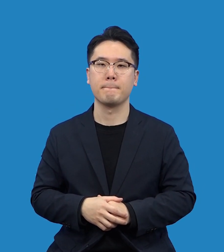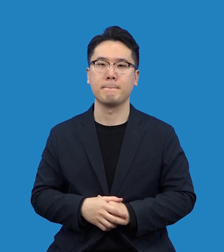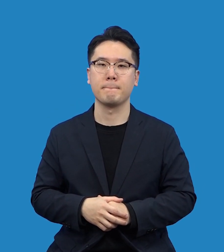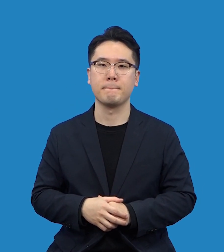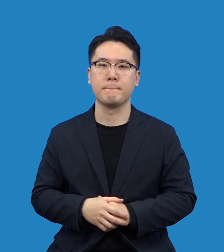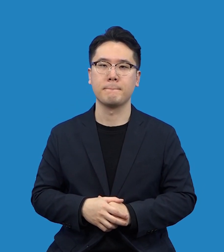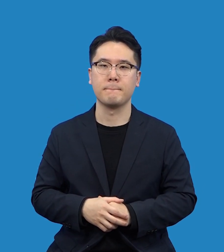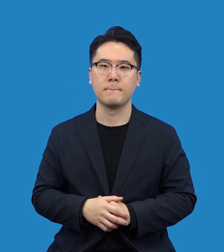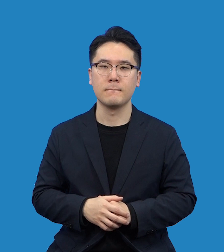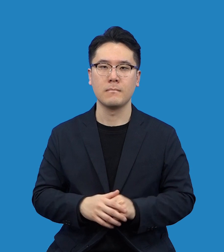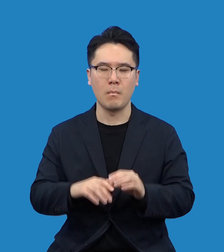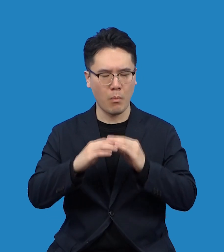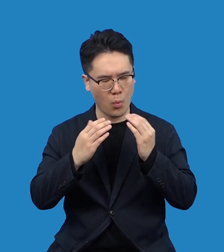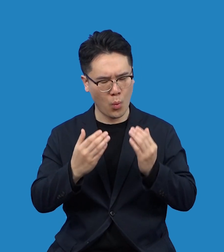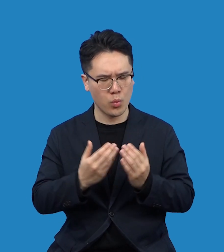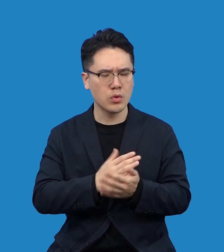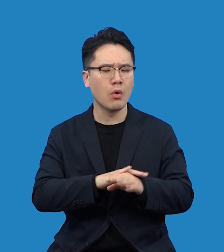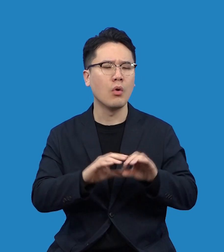뭐가 모든 게 헛되다니?